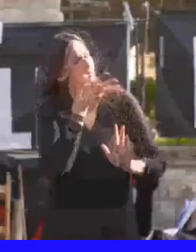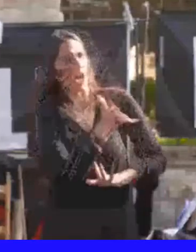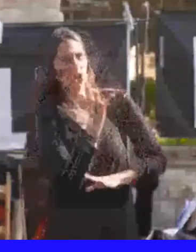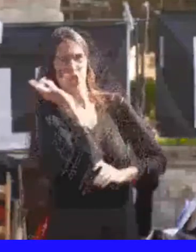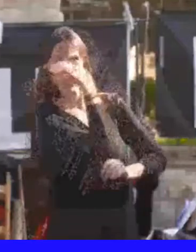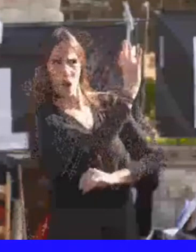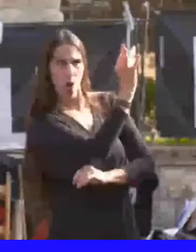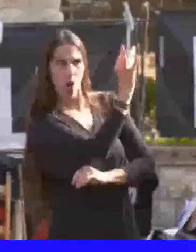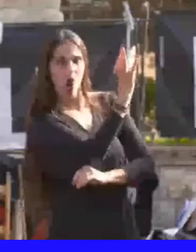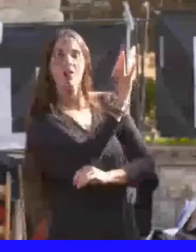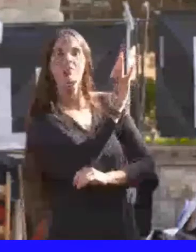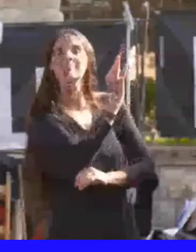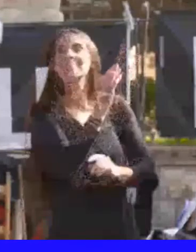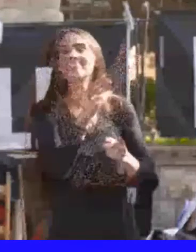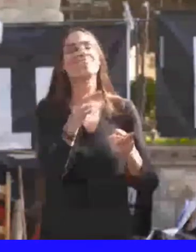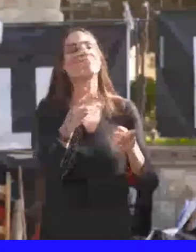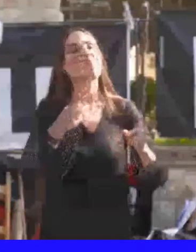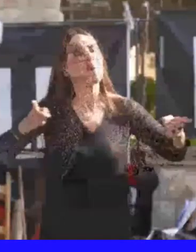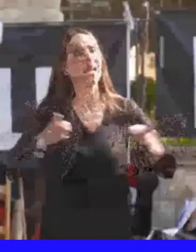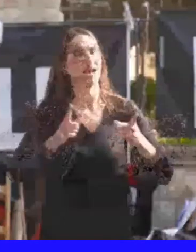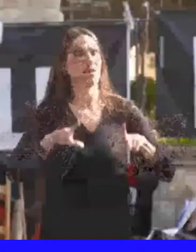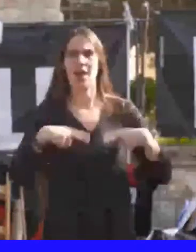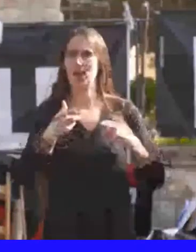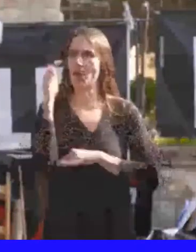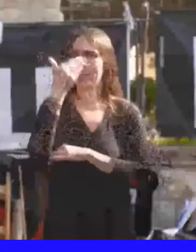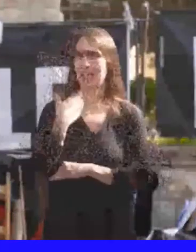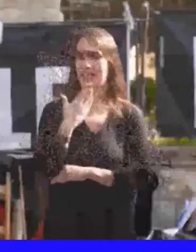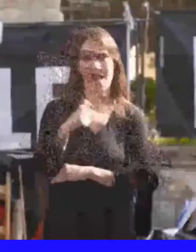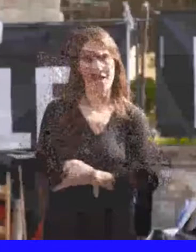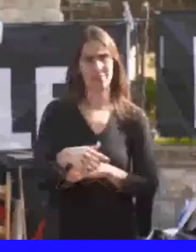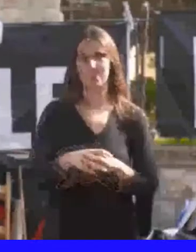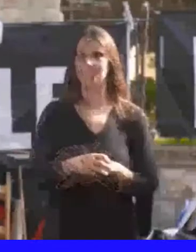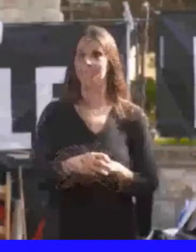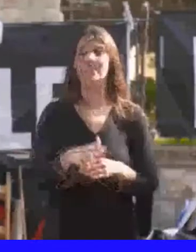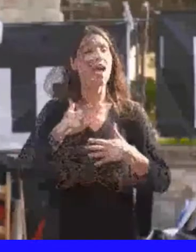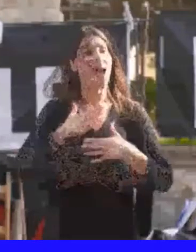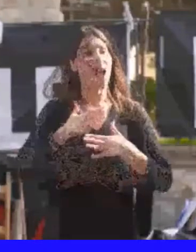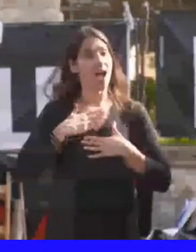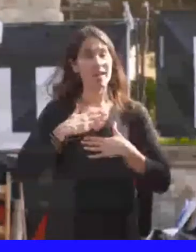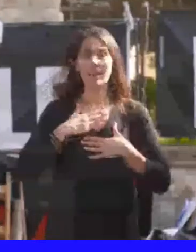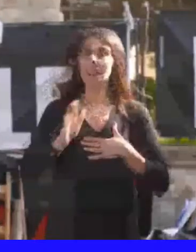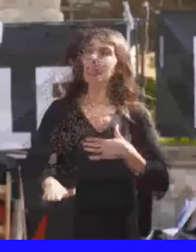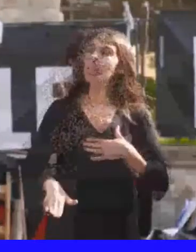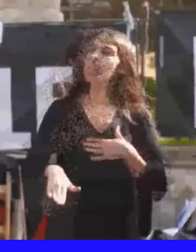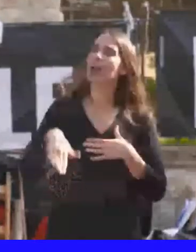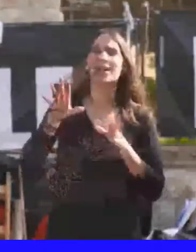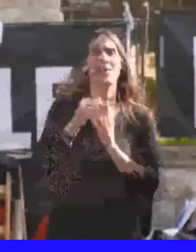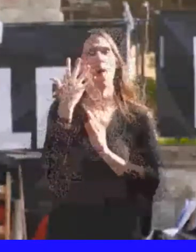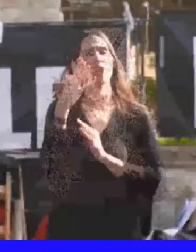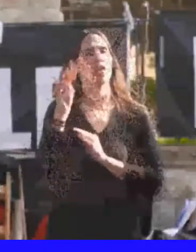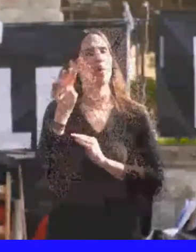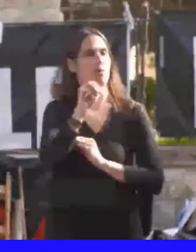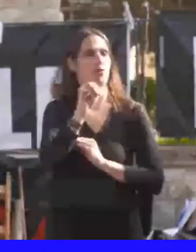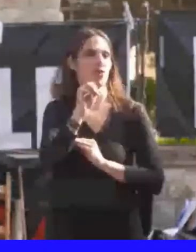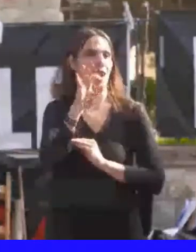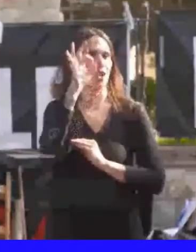שלו מקצרת את ימיה של המדינה. אני גדלתי על 5 המ"מים של